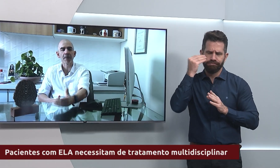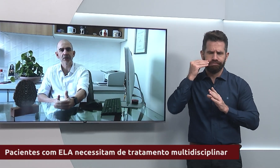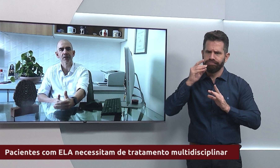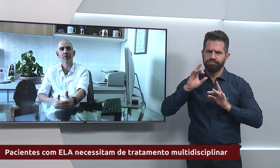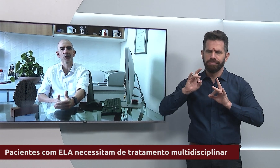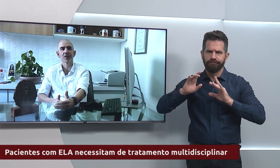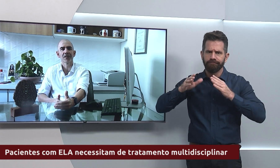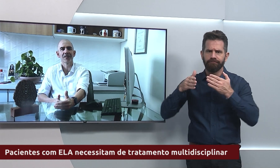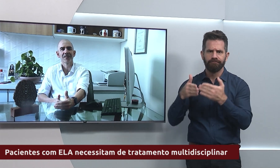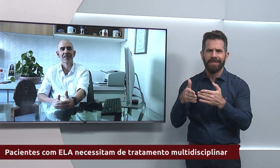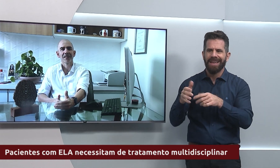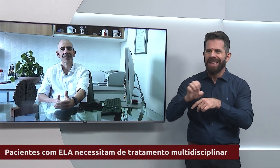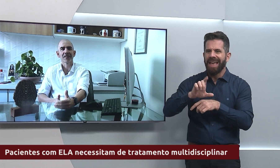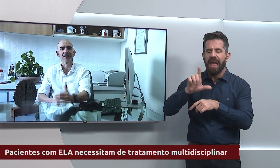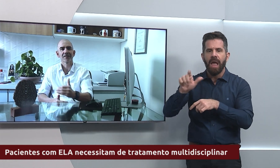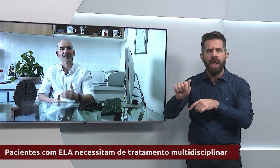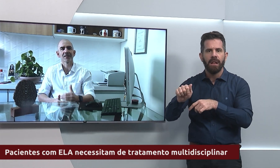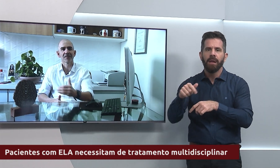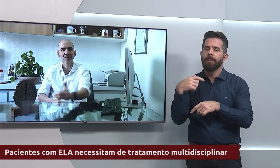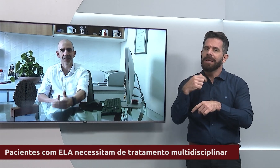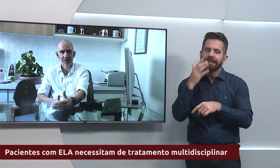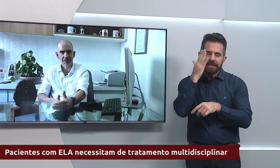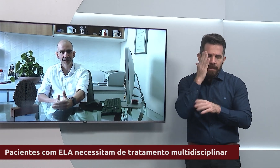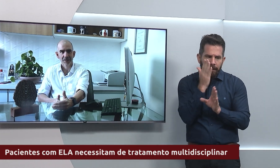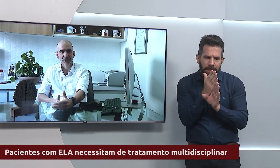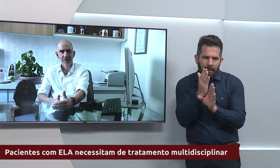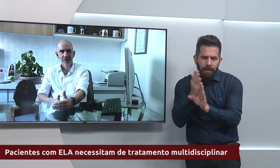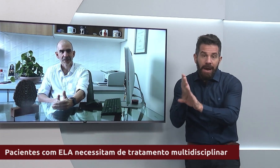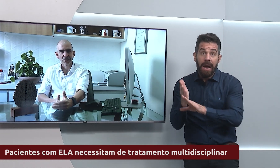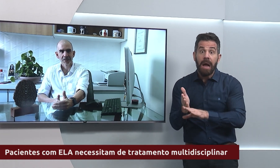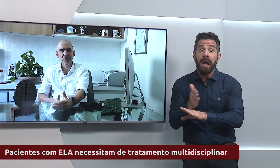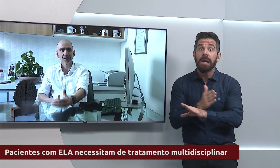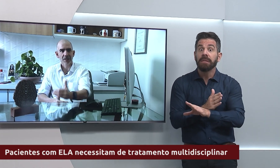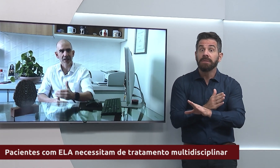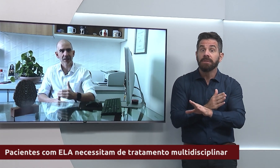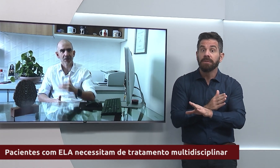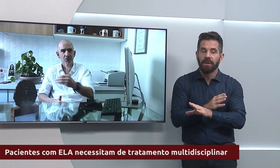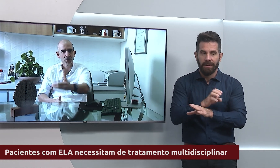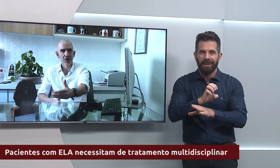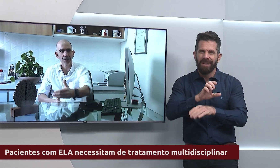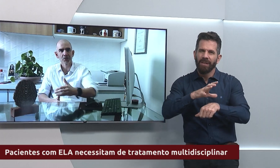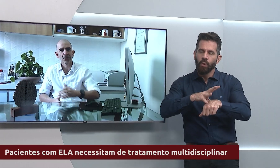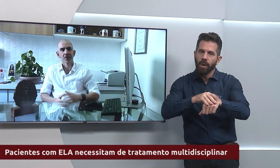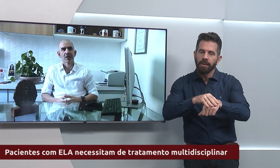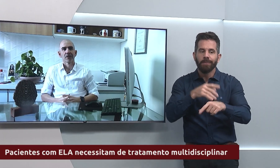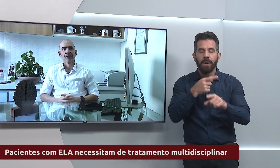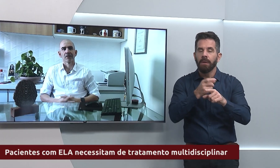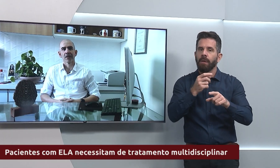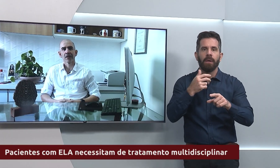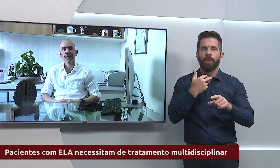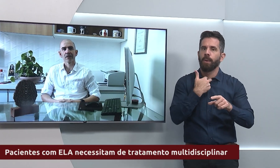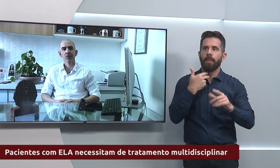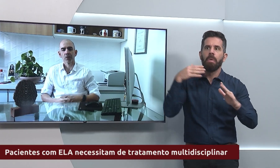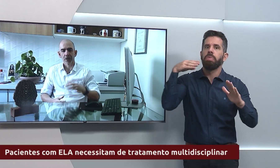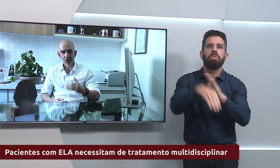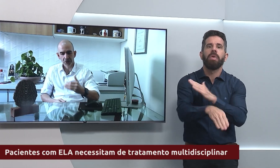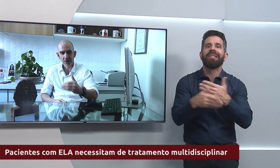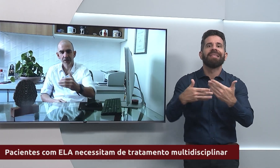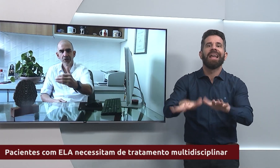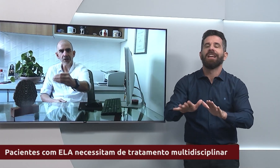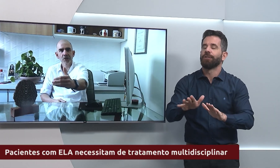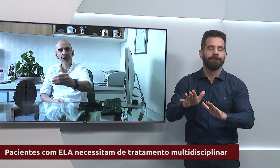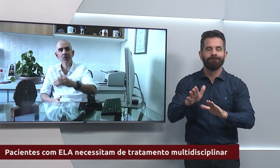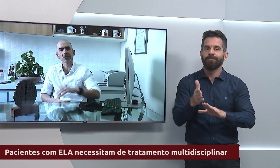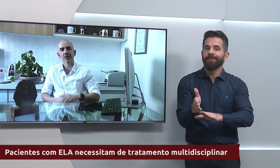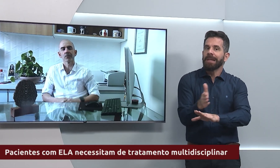um passo na frente dele. Ele tem que se anteceder e evitar os danos, né, durante